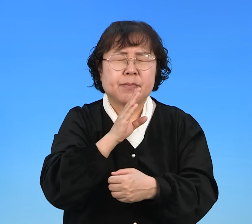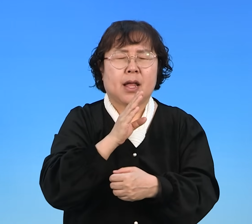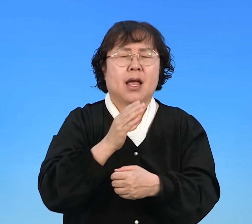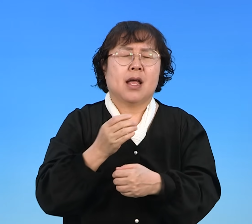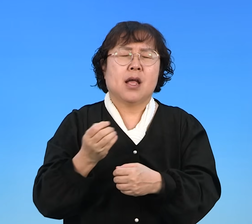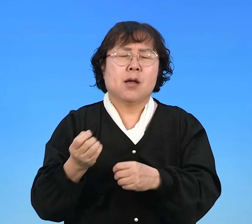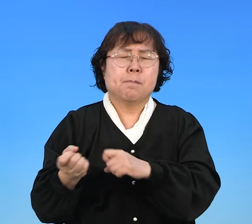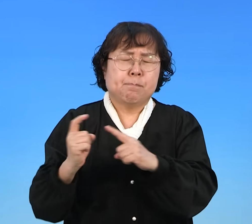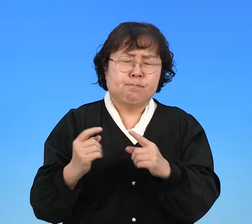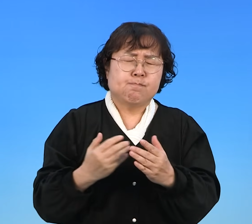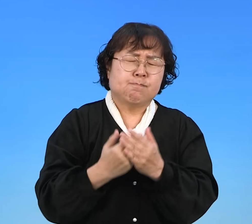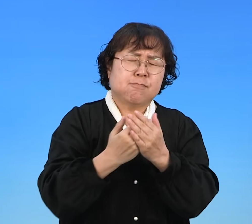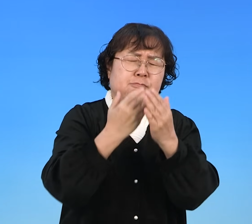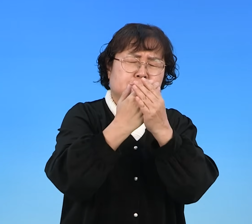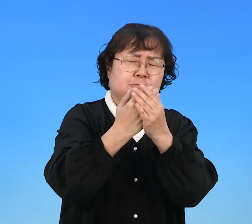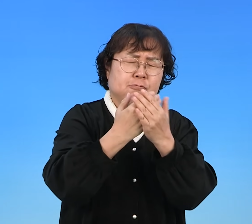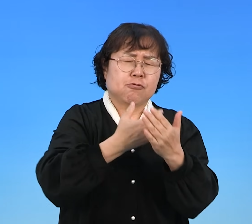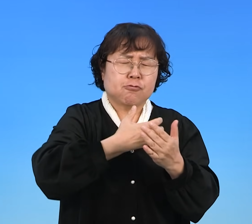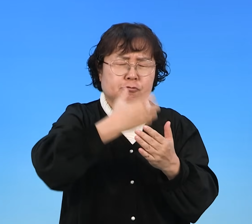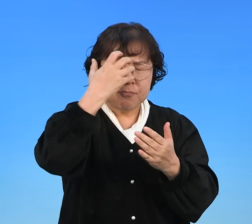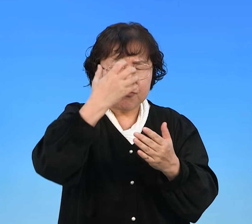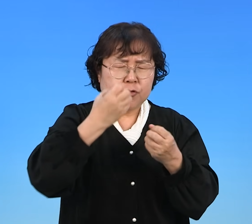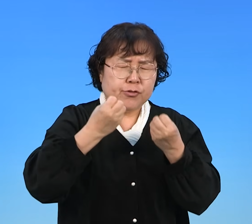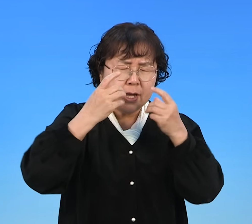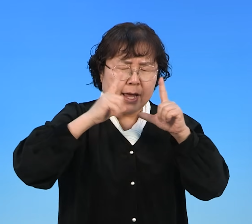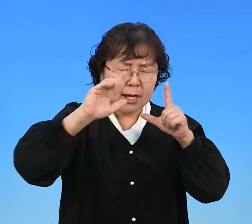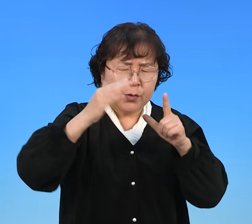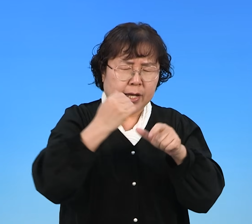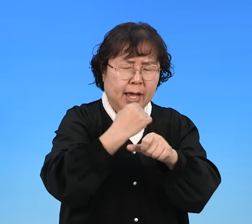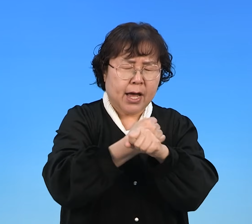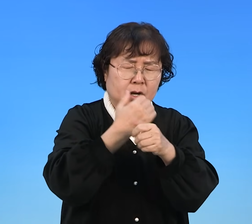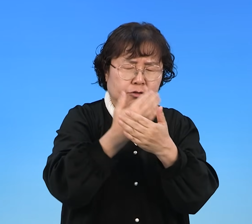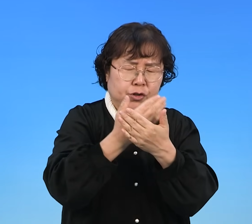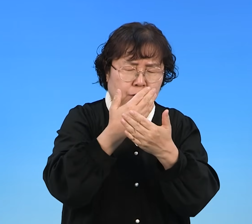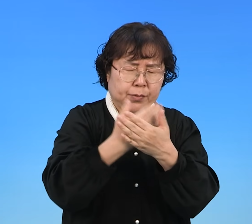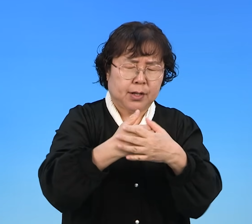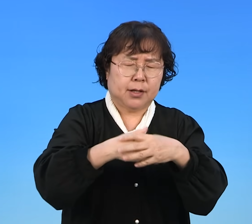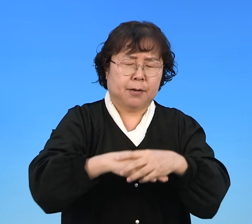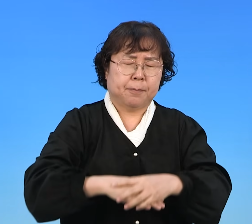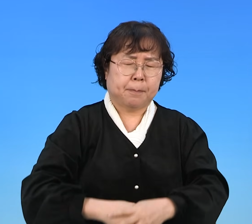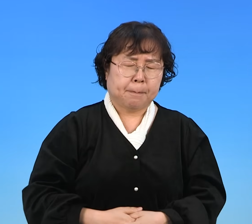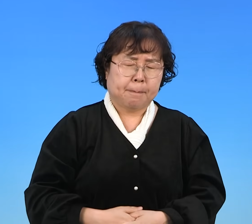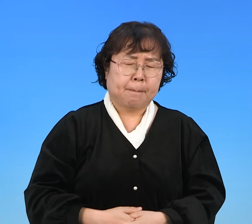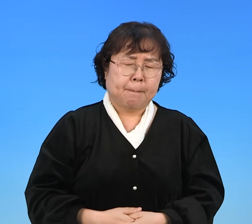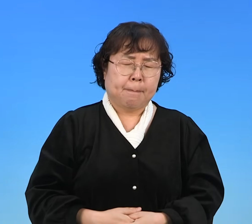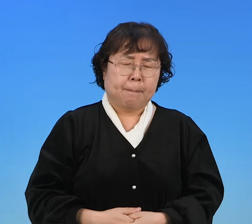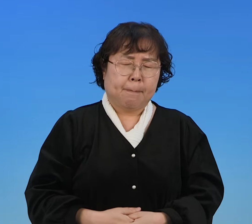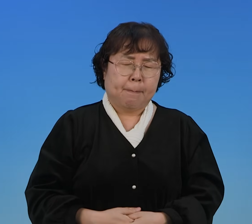송구영신 예배, 그리고 새해가 되도록 인도하여 주시옵소서.